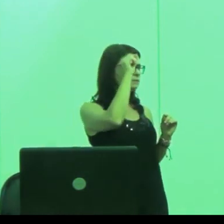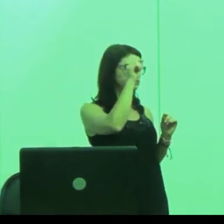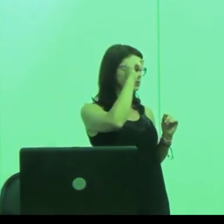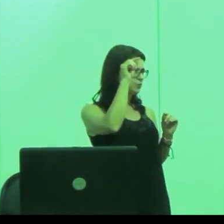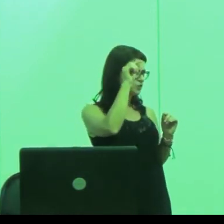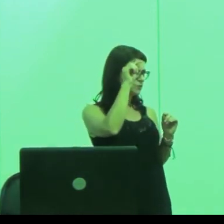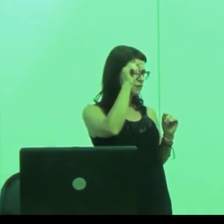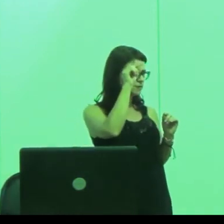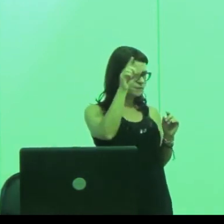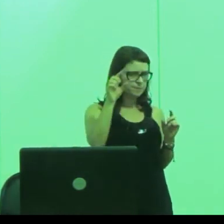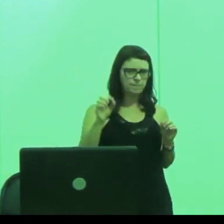dois pontinhos e esse